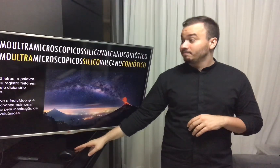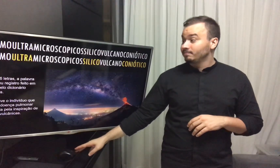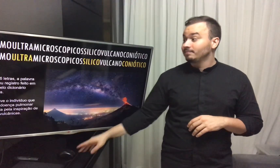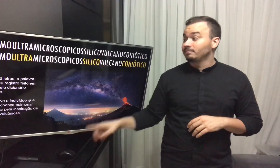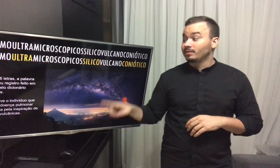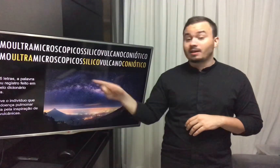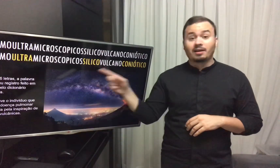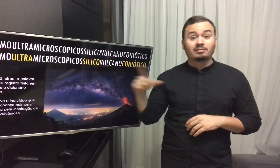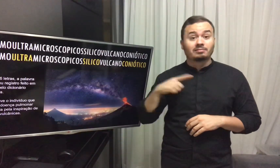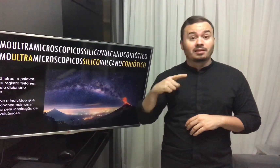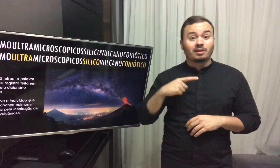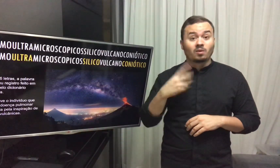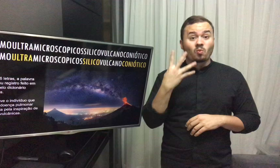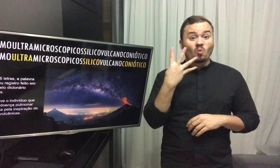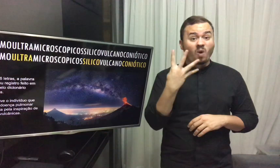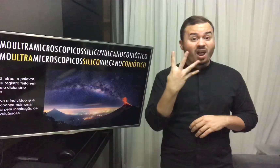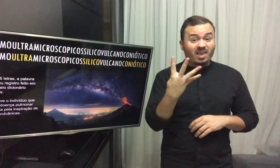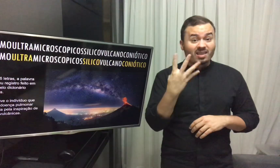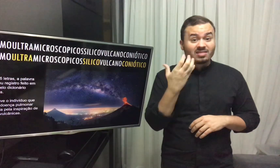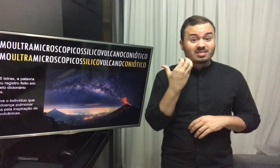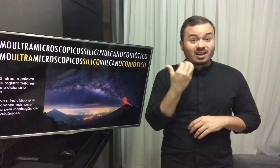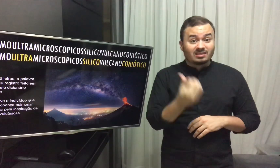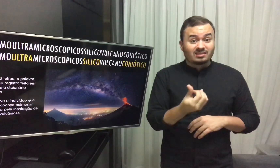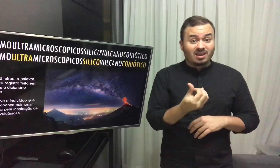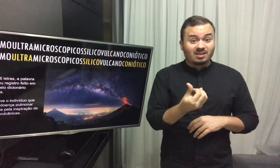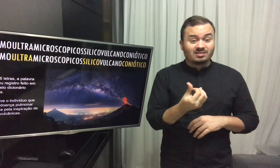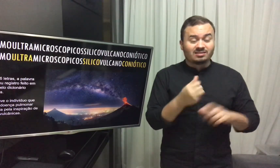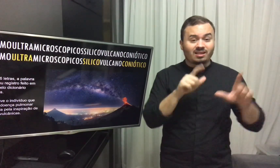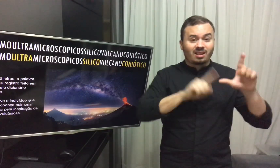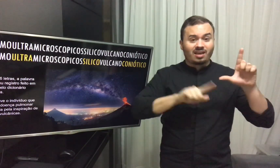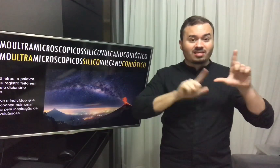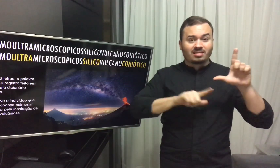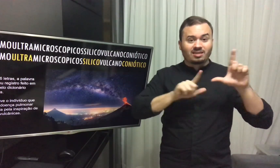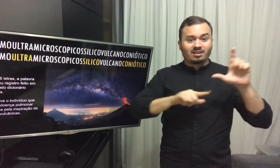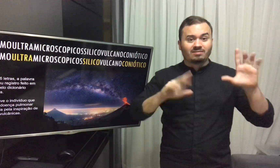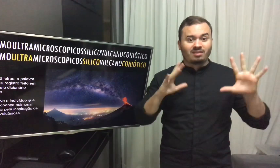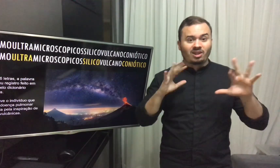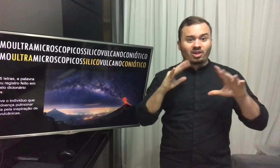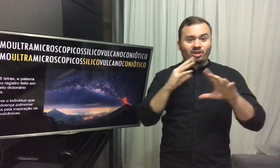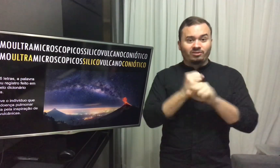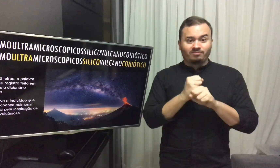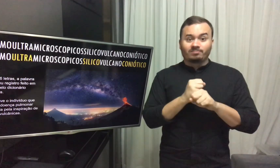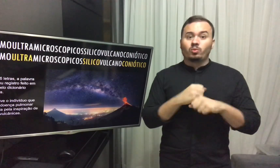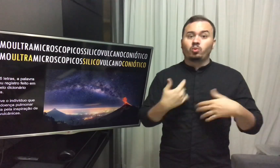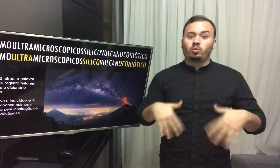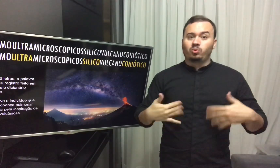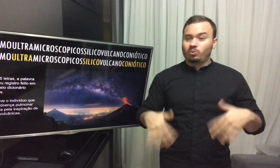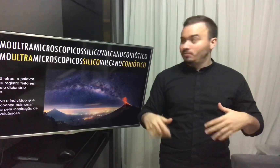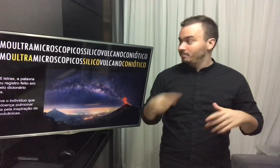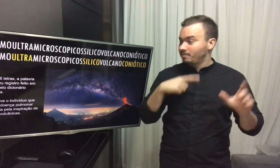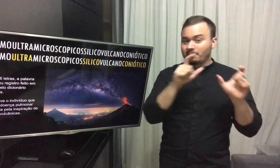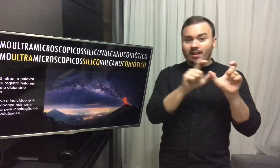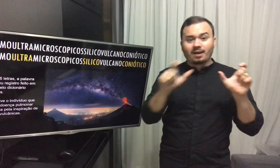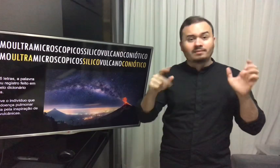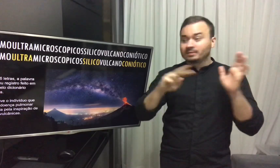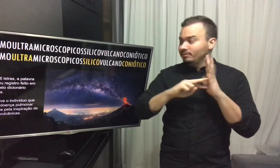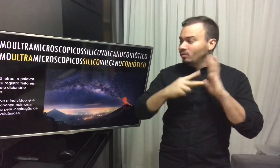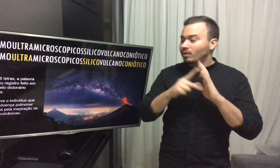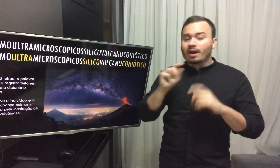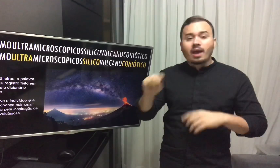pneumo-ultramicroscópico sílico vulcano caniótico. É uma grande palavra. Tem 46